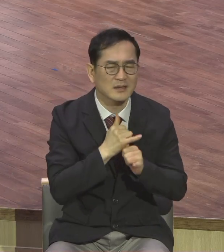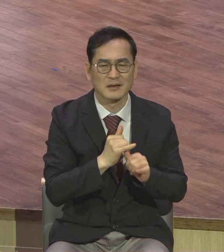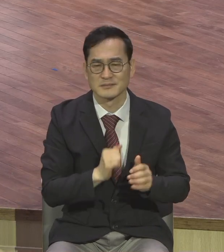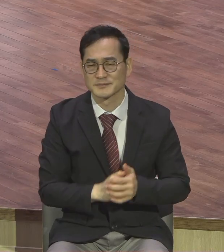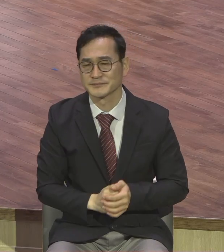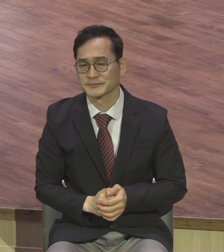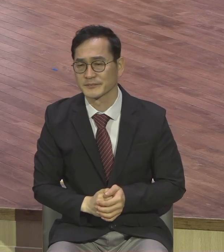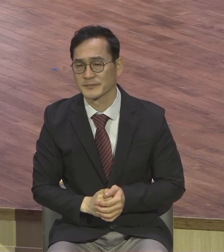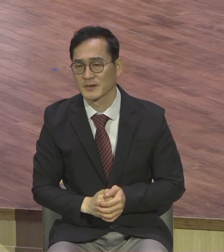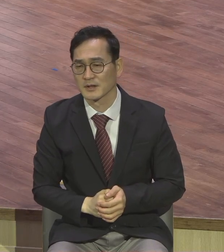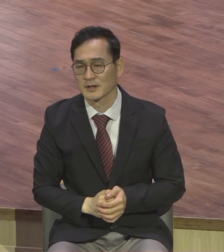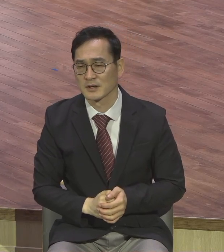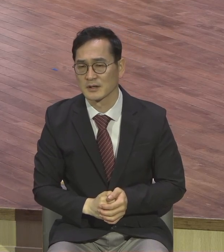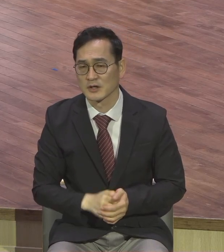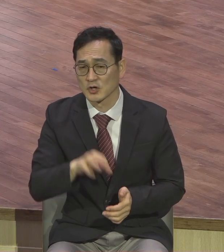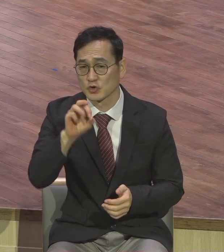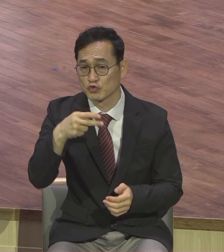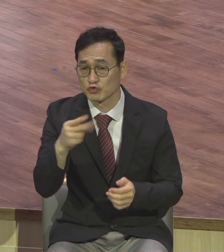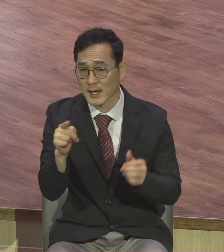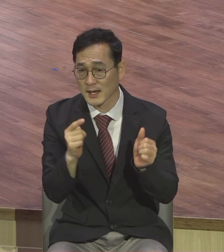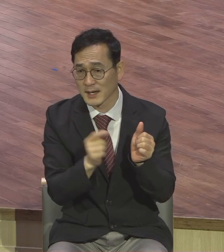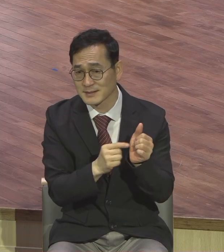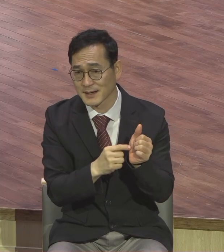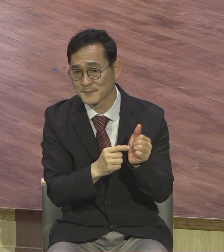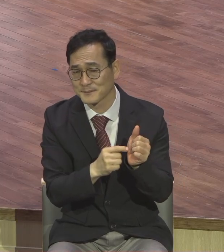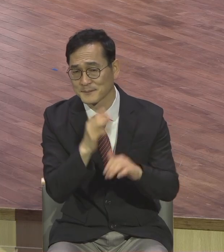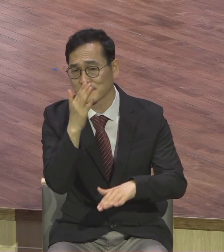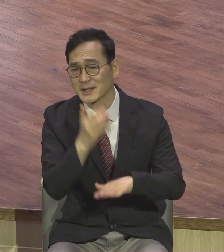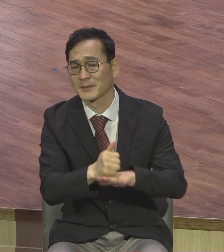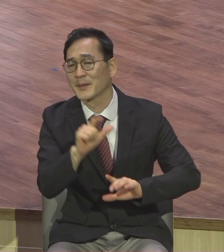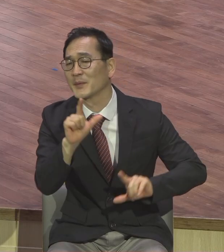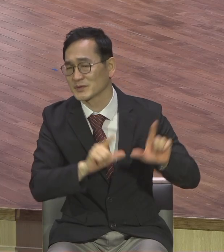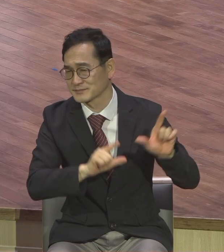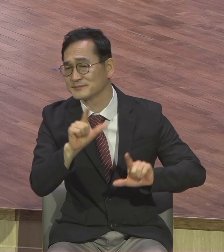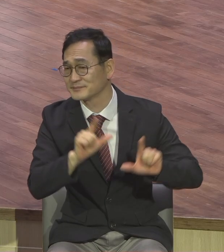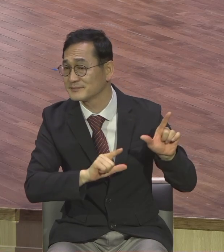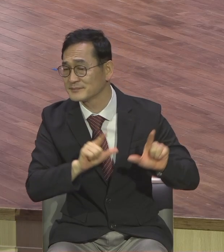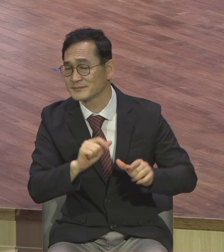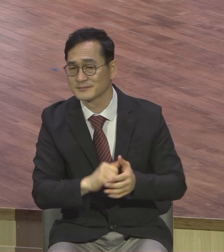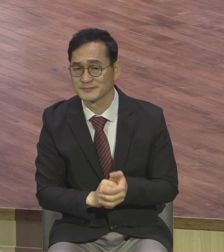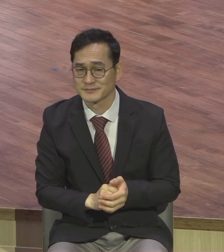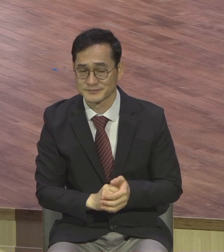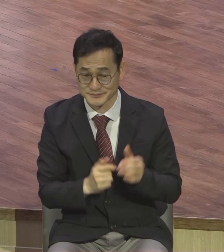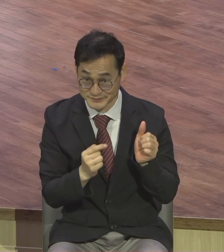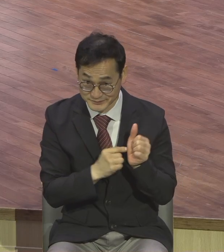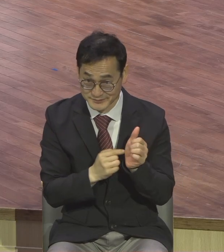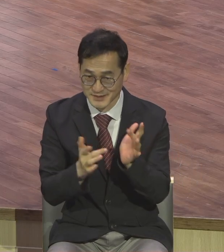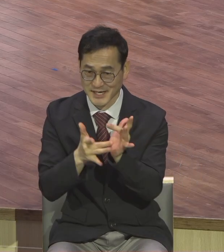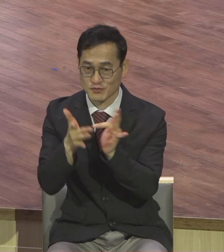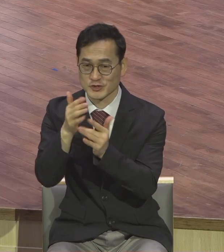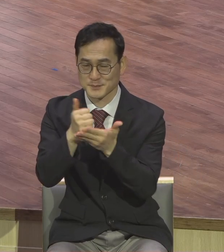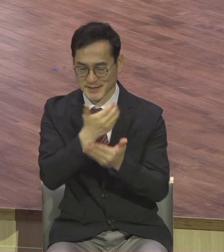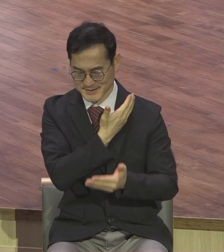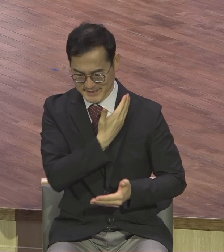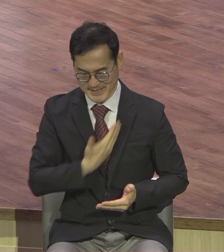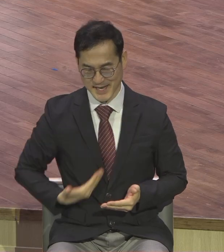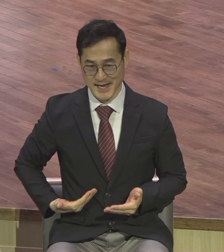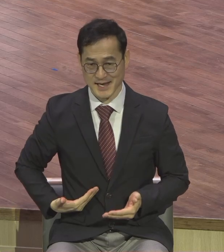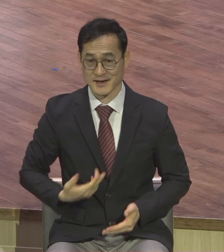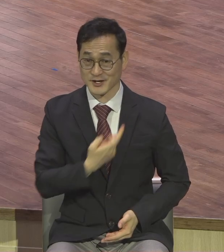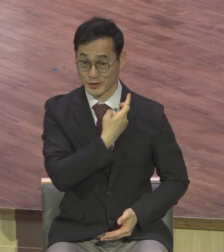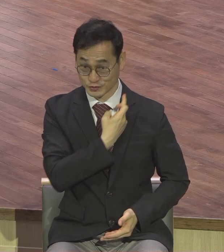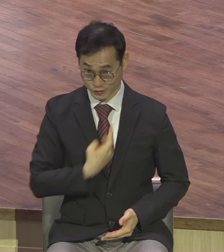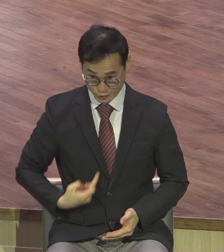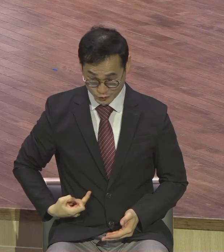가룟 유다의 마지막 순간이 기록되어 있습니다. 가룟 유다는 예수님의 제자 중에 한 사람이었어요. 그런